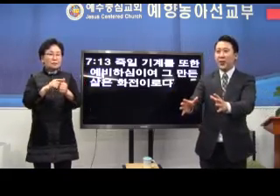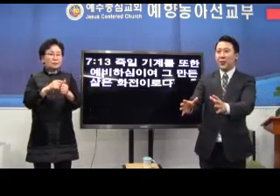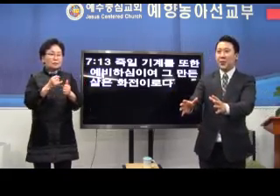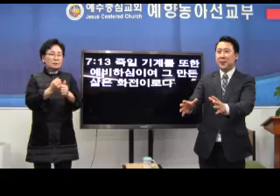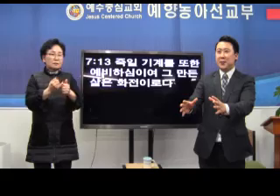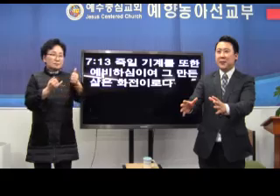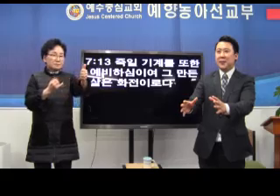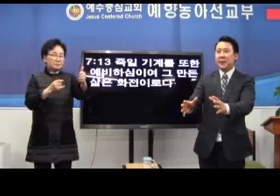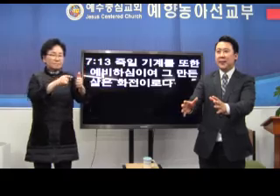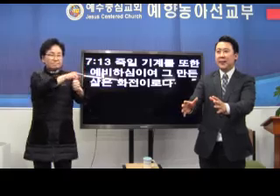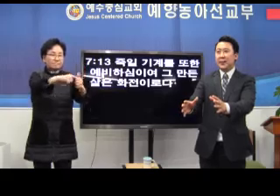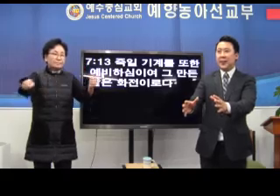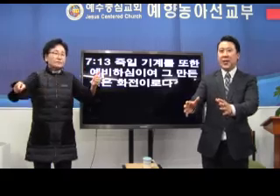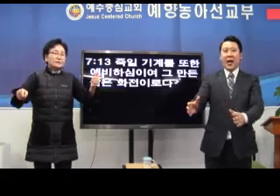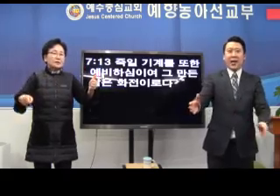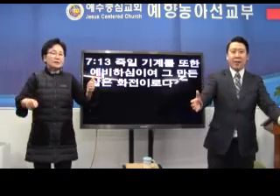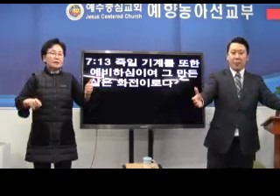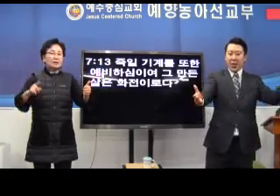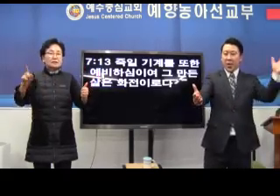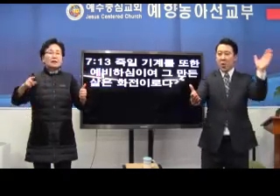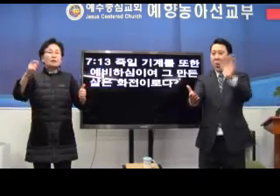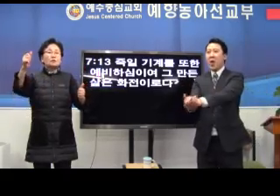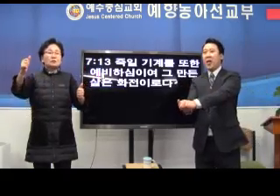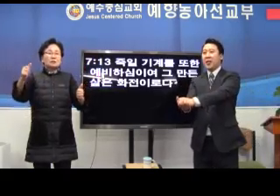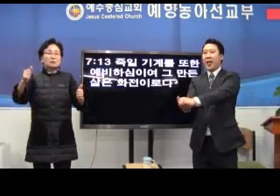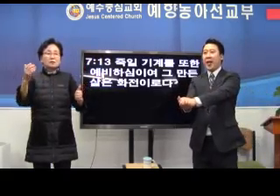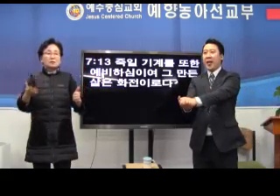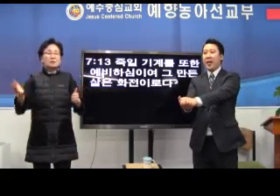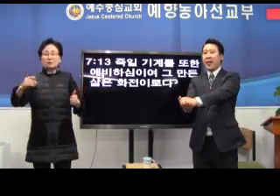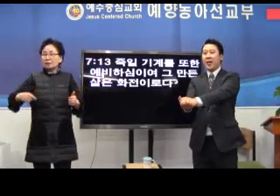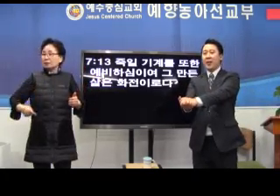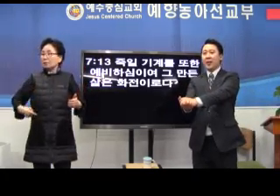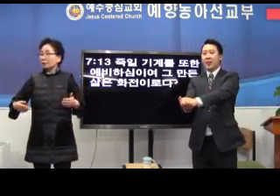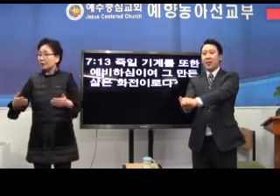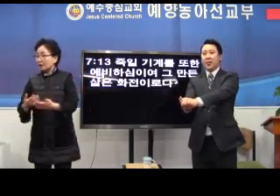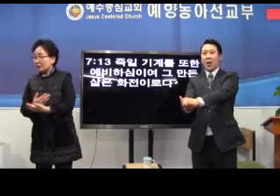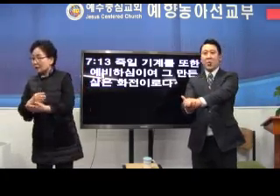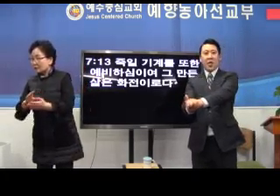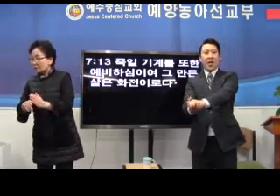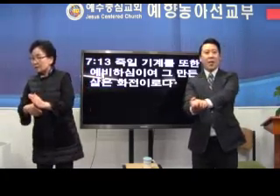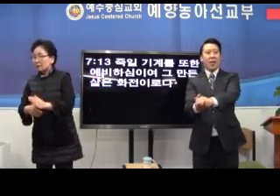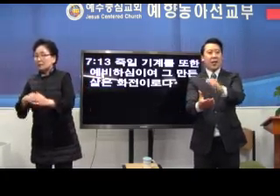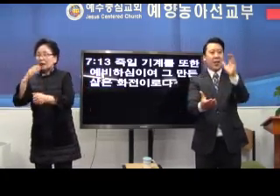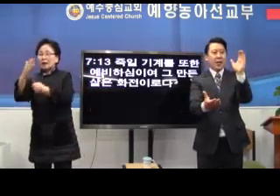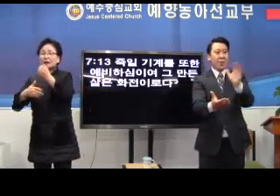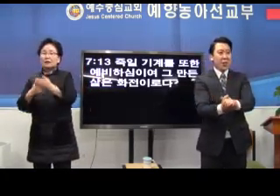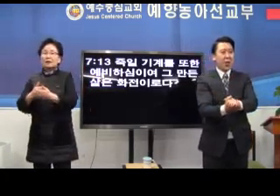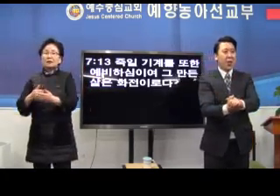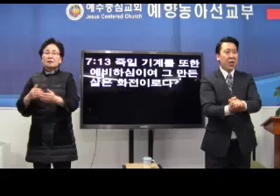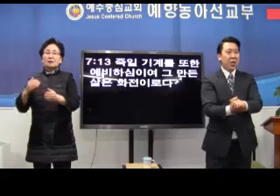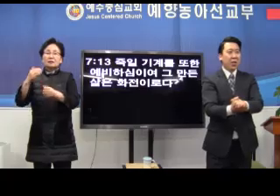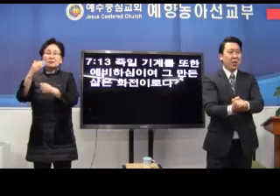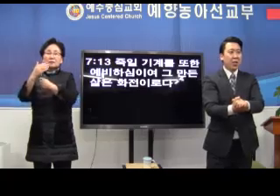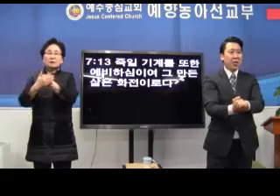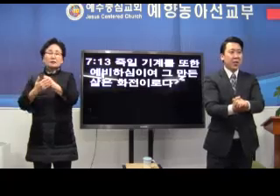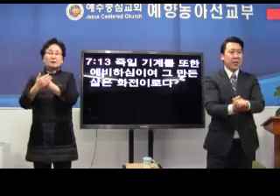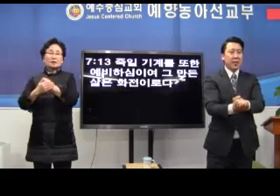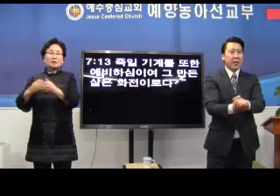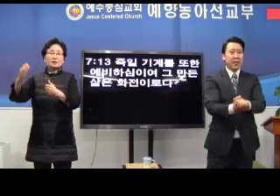다윗은. 근데 하나님 앞에 회개할 때 그 다윗에게 하나님의 은혜가 임해서 그